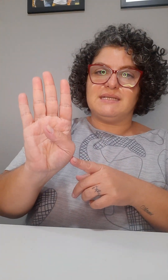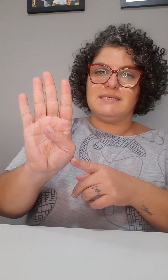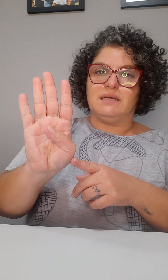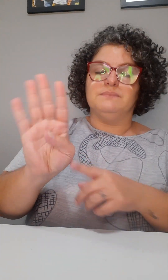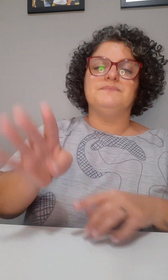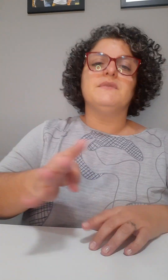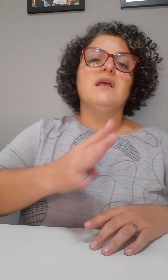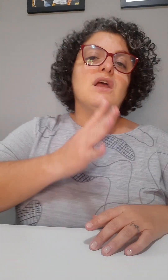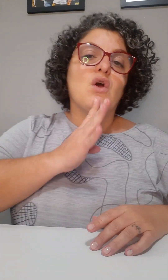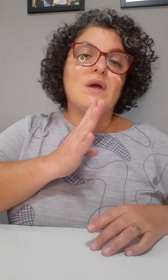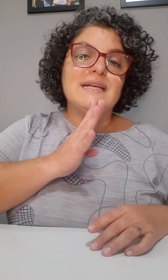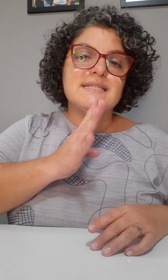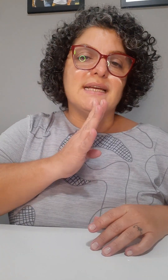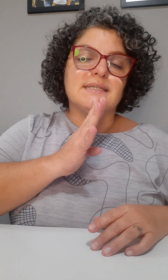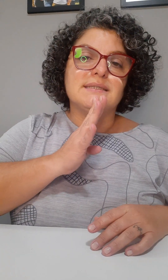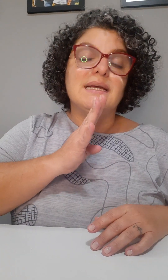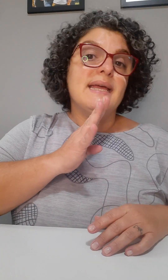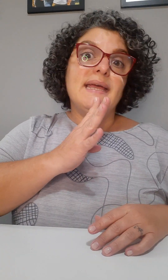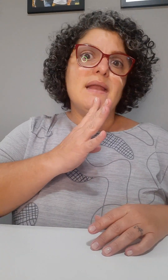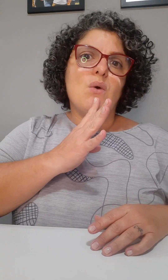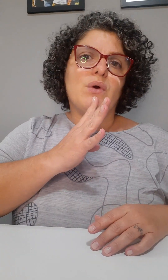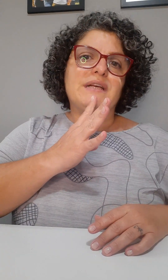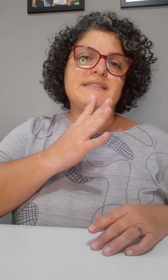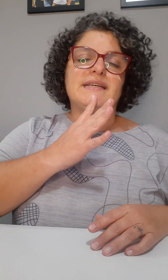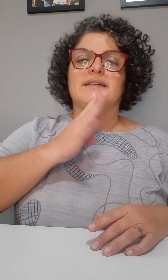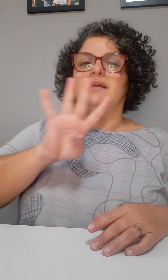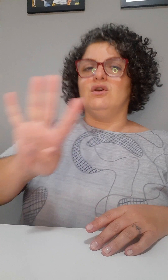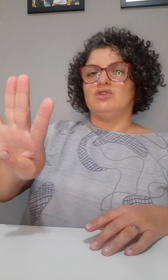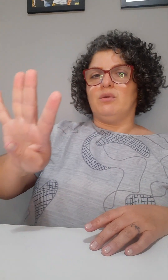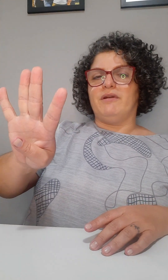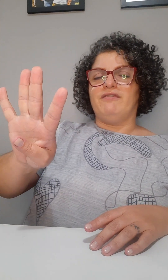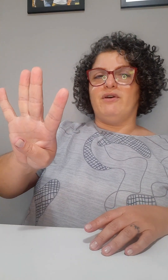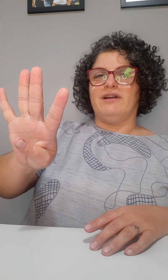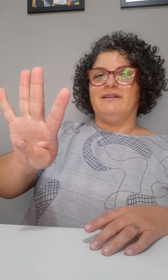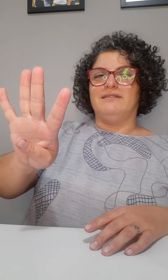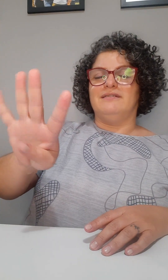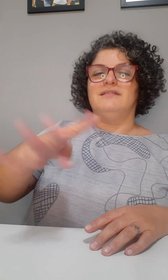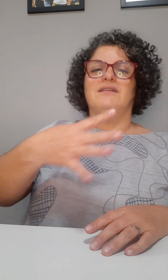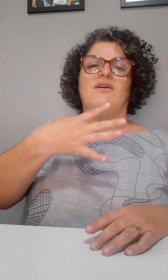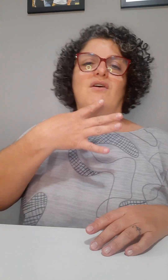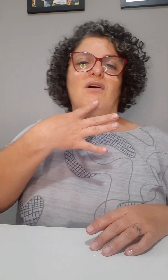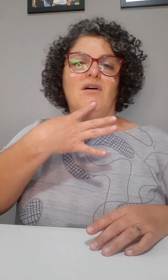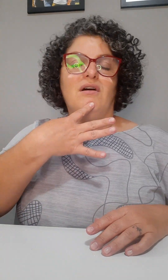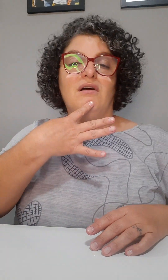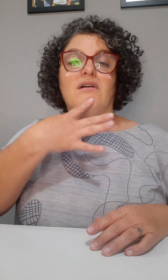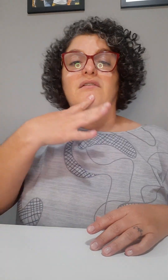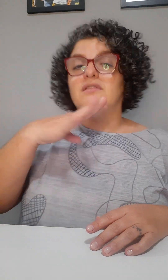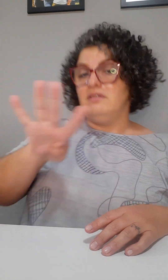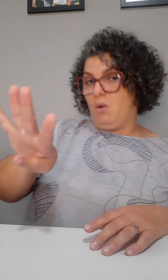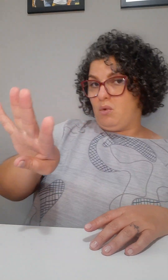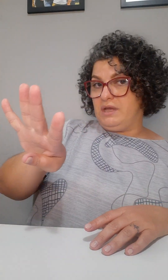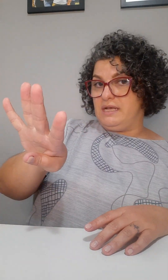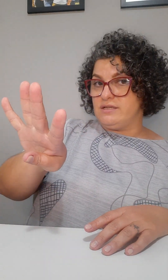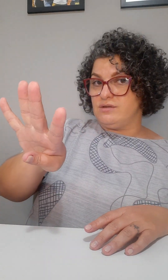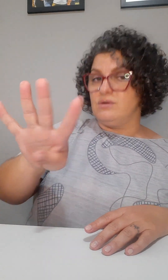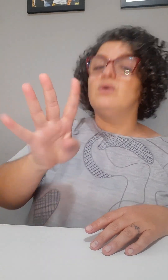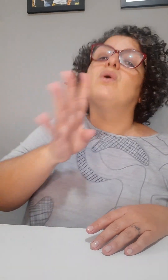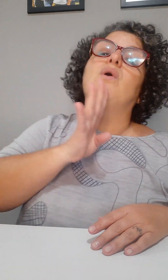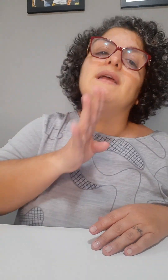assim. Conhecer. E não conhecer, eu jogo pra fora. Ó, não conheço.